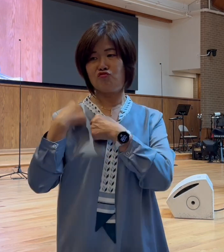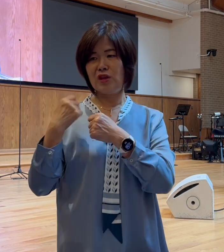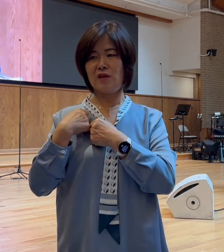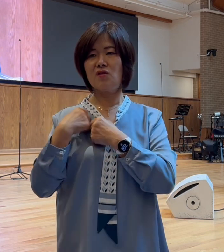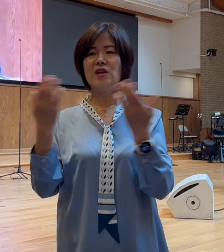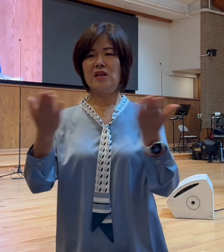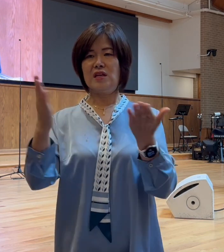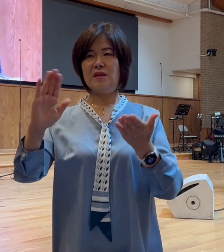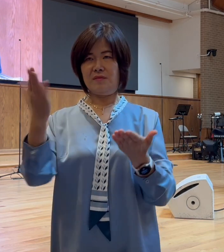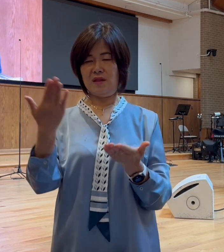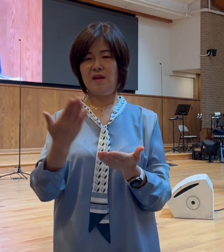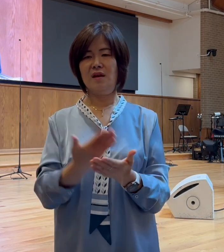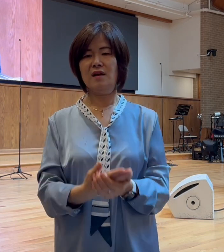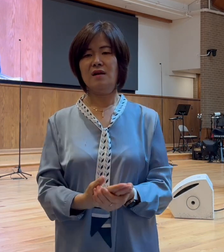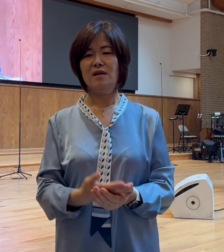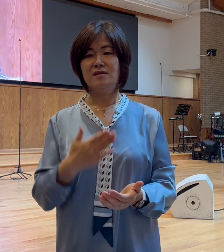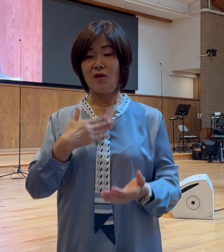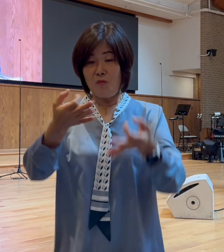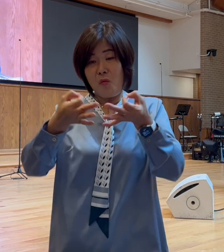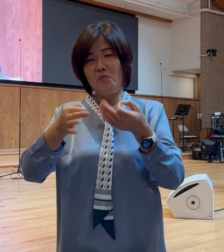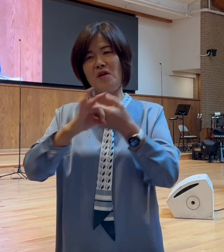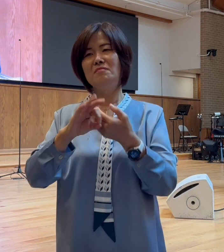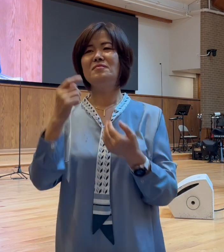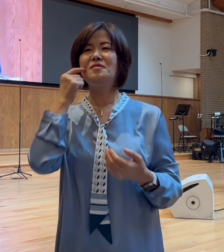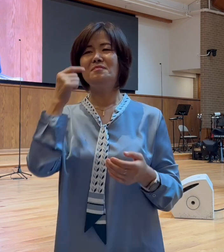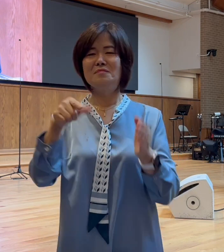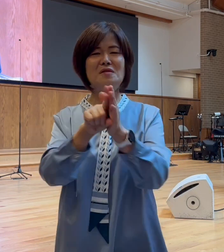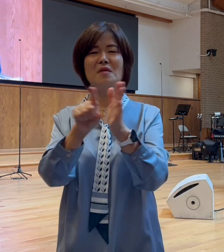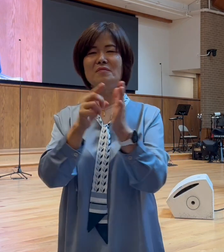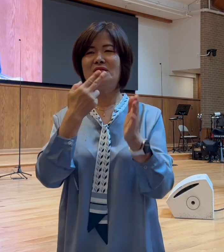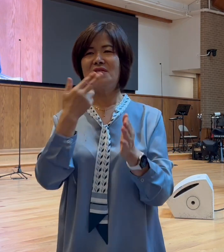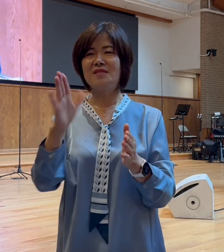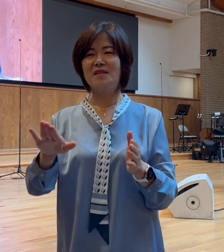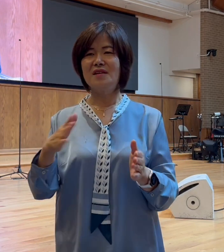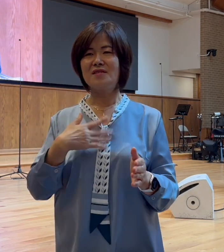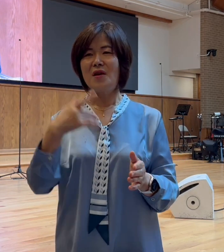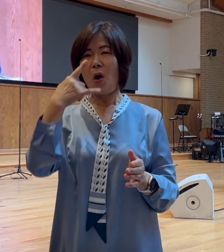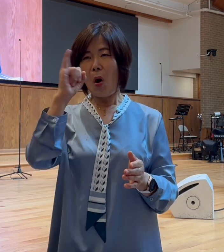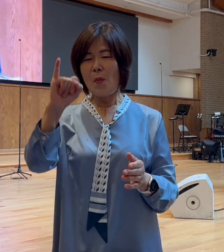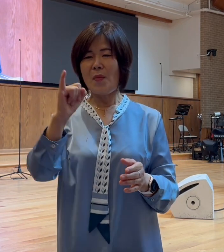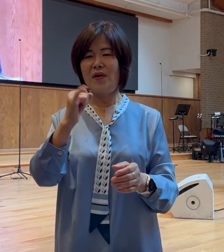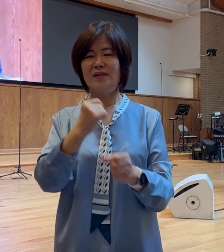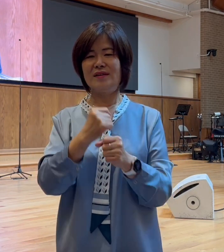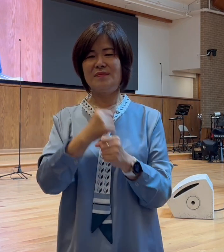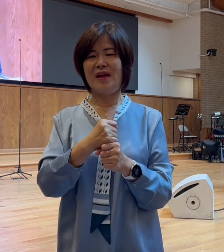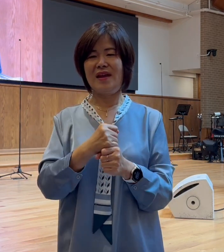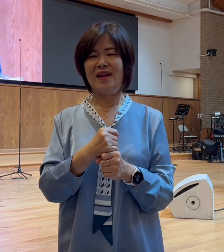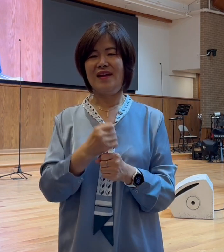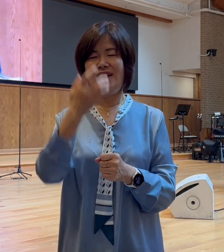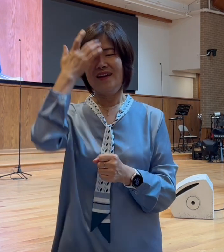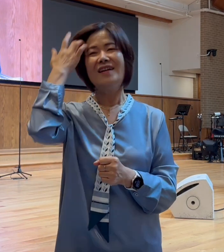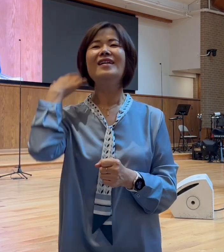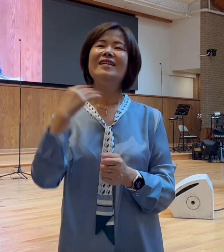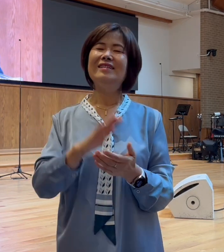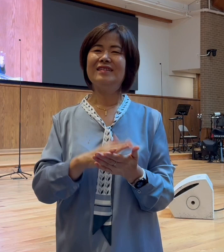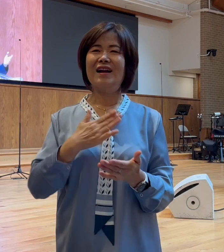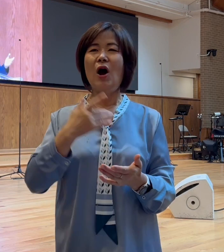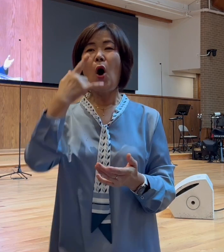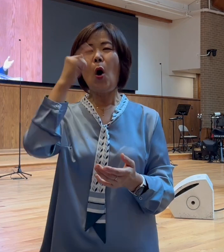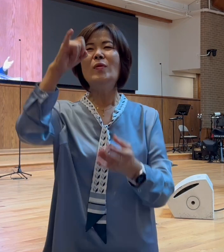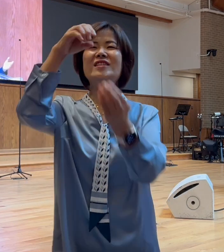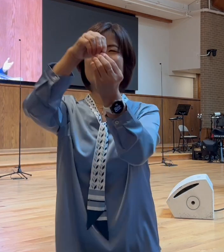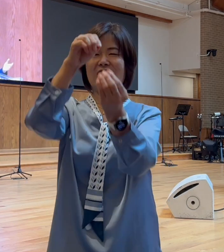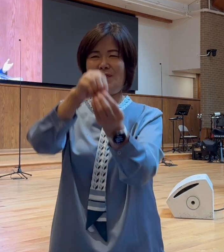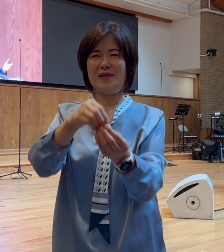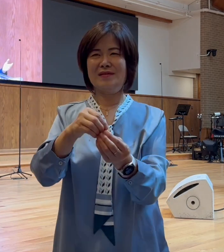저를 보고 안 믿으시겠지만은 저희 어머님이 저희 집안의 비주얼에 물을 흐려놓으셨는데 제가 어머니를